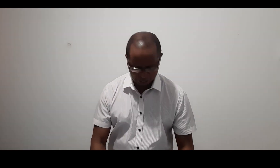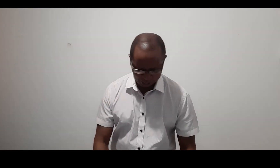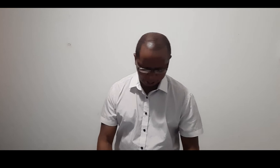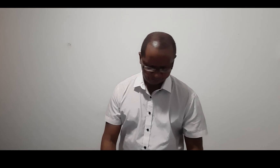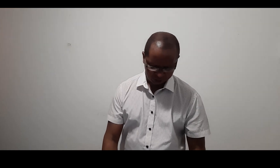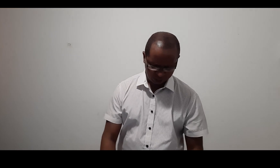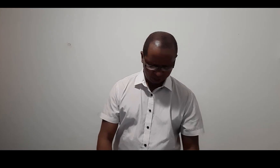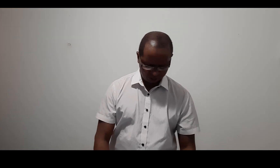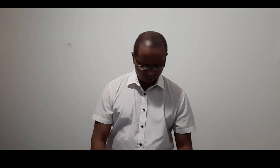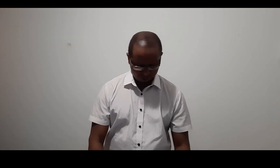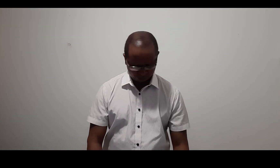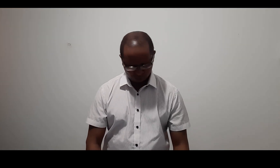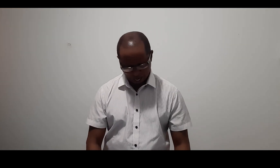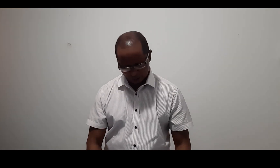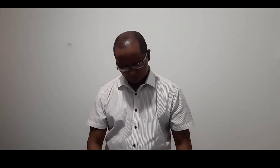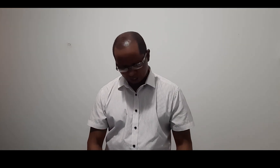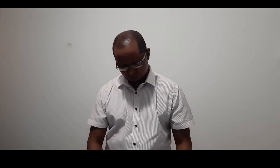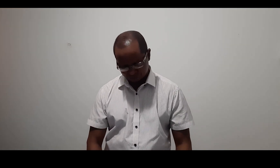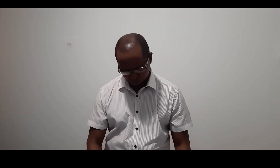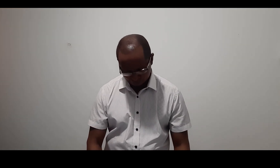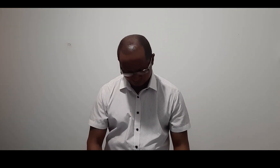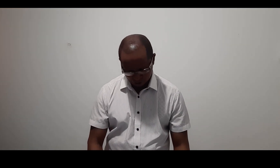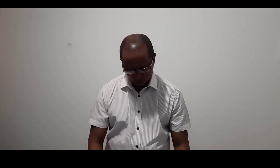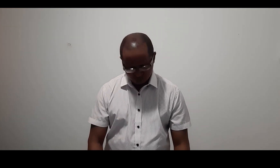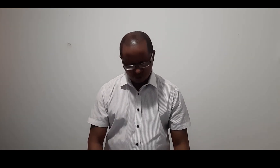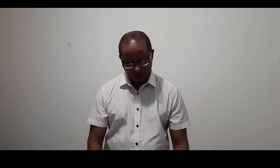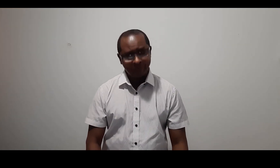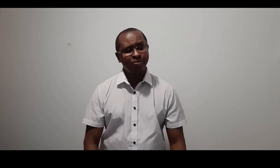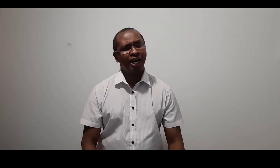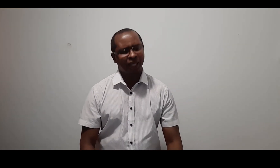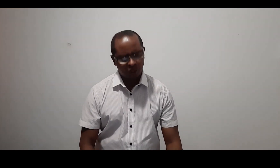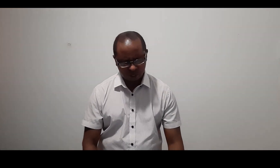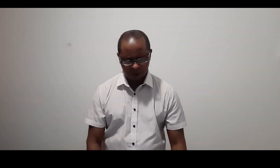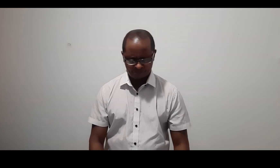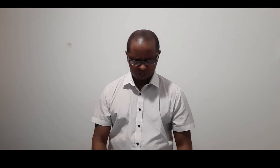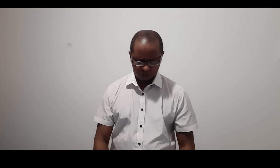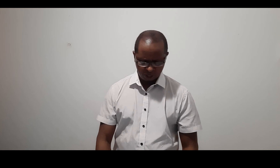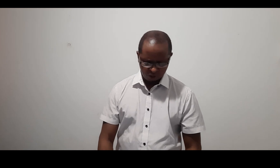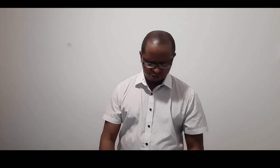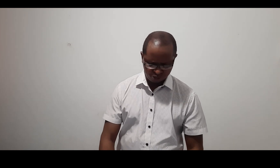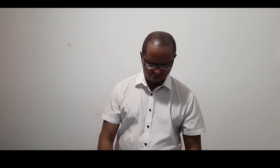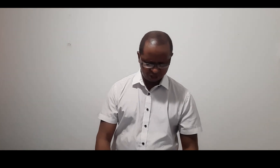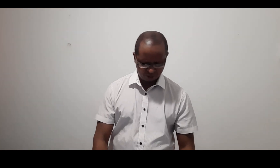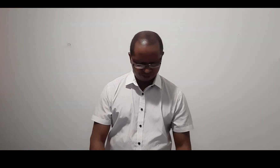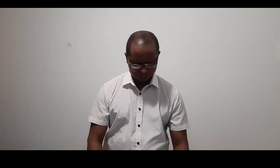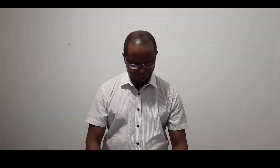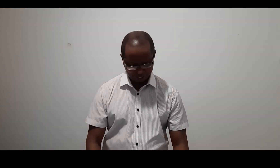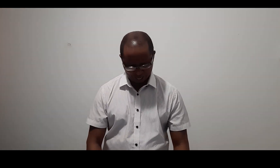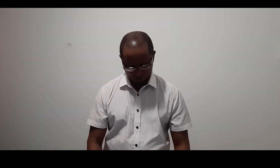fandeferana, fo mahay mamindra fo, fo mahay mamela eloka, fo feny